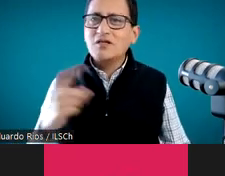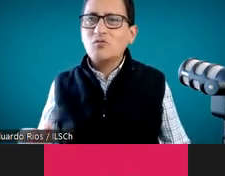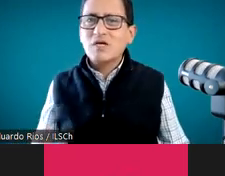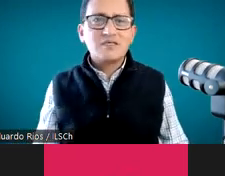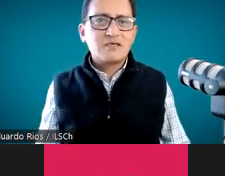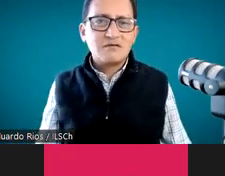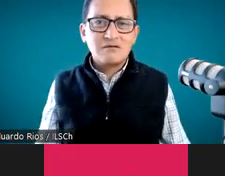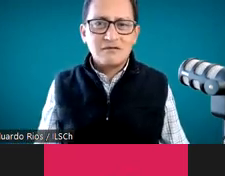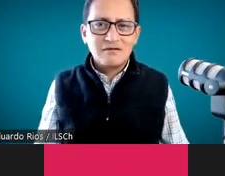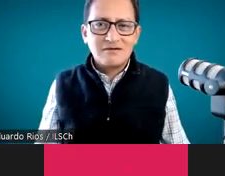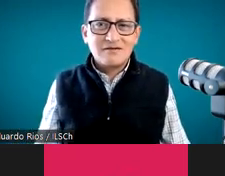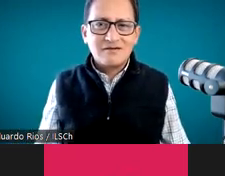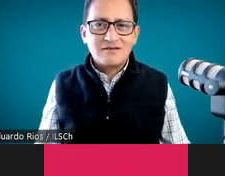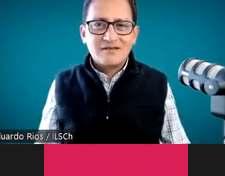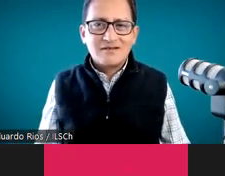hacerlo distinto a un pan amasado?